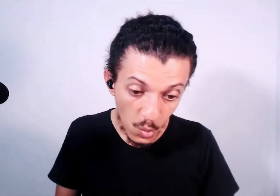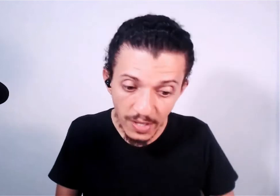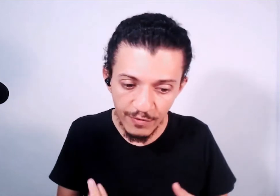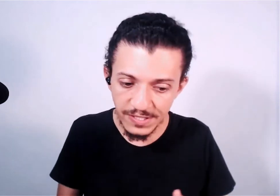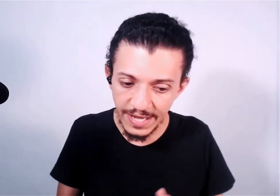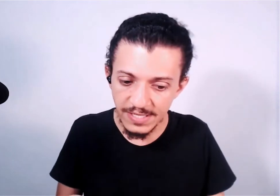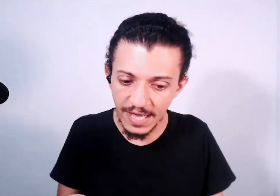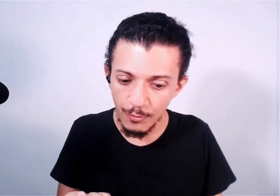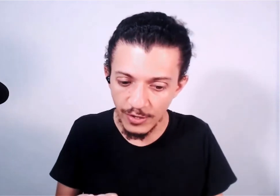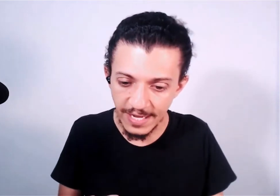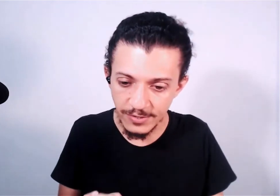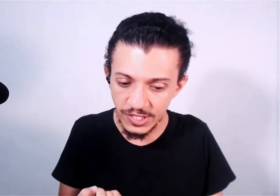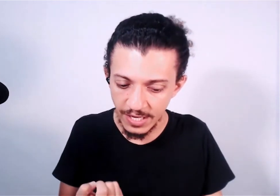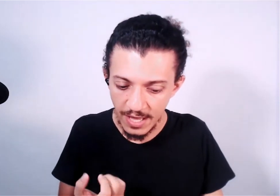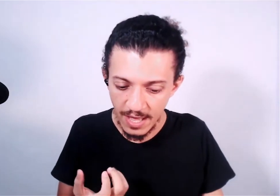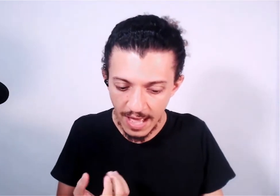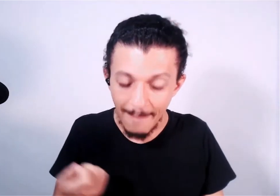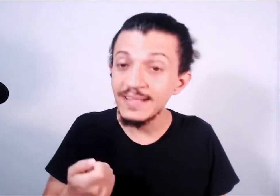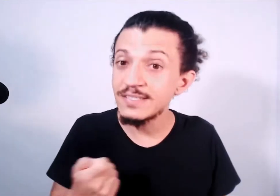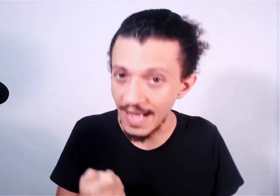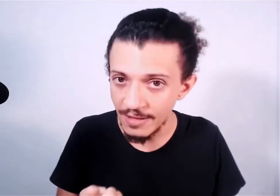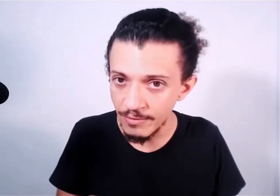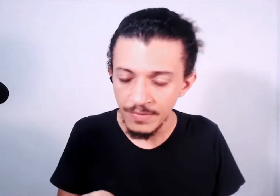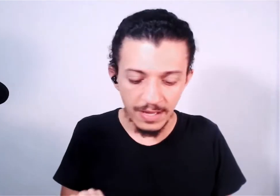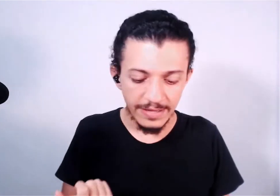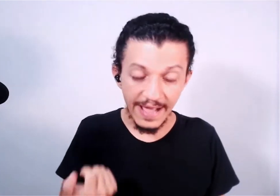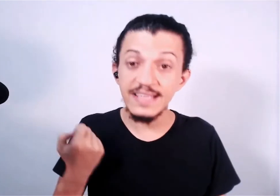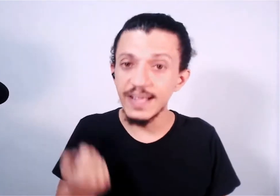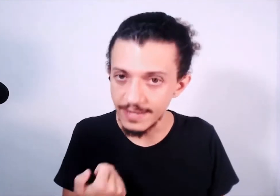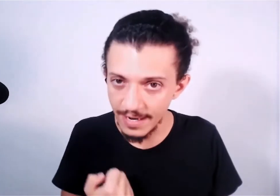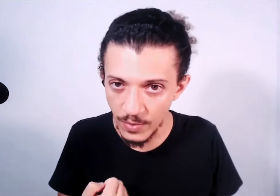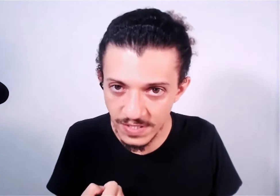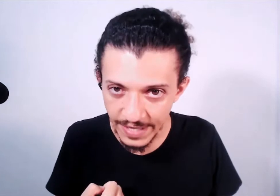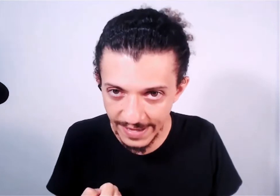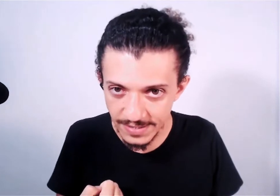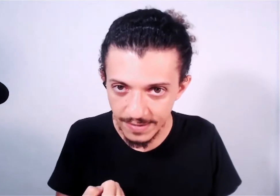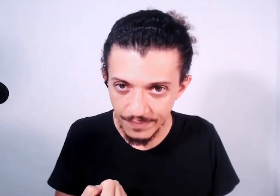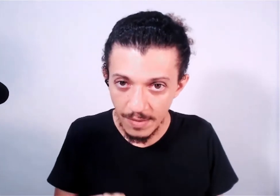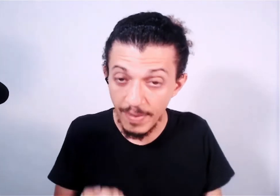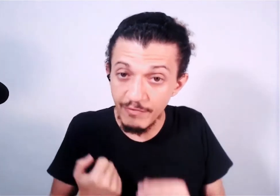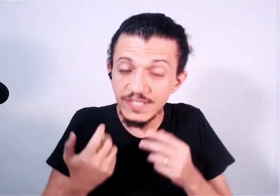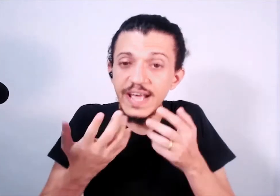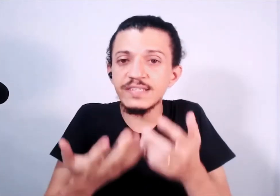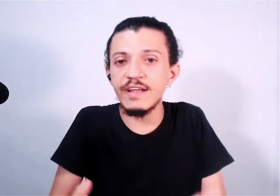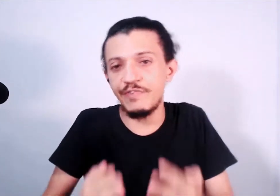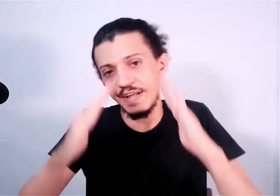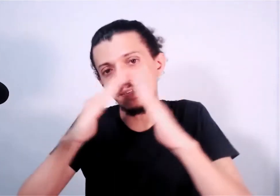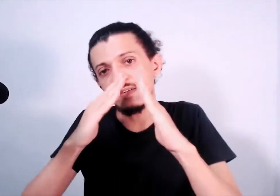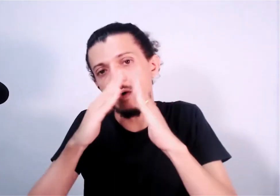Quando você está no processo de aprendizado da escrita da língua de sinais, para você escrever esse sinal aqui,